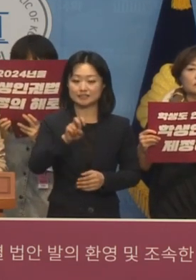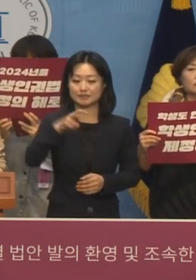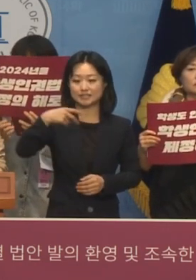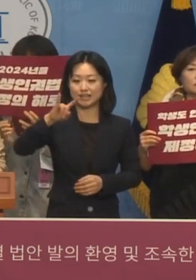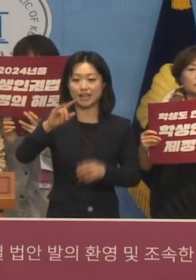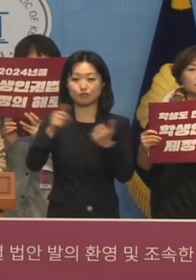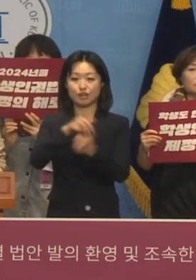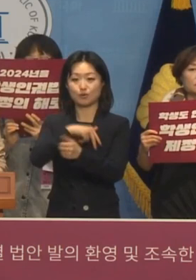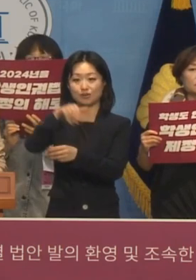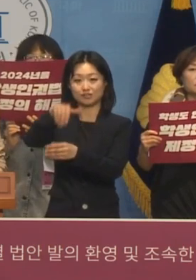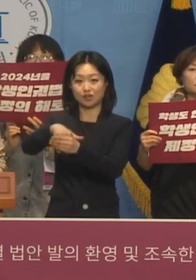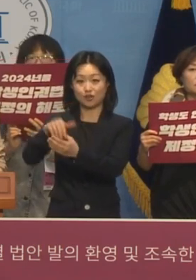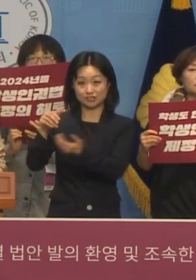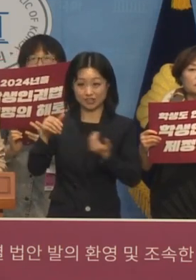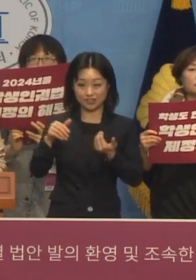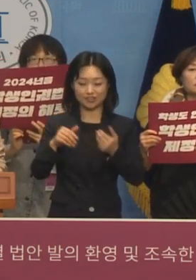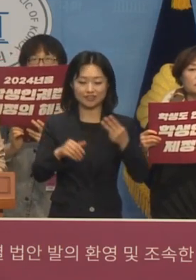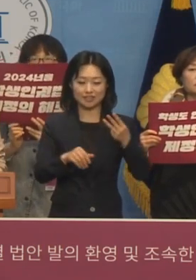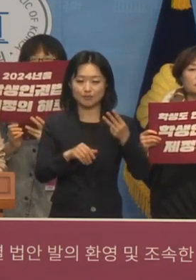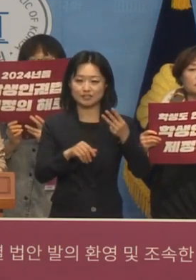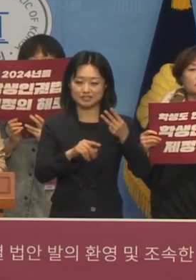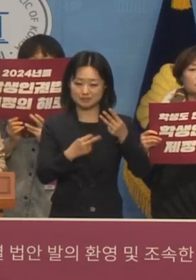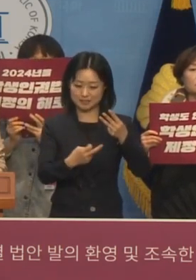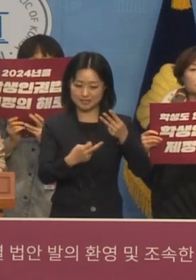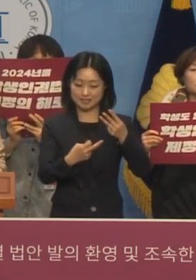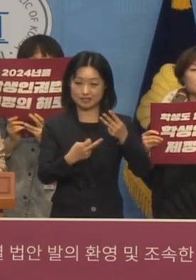총선을 앞둔 3월 12일